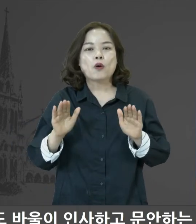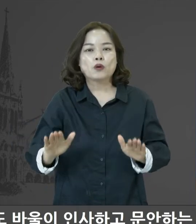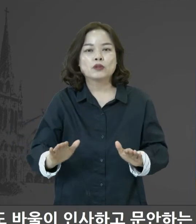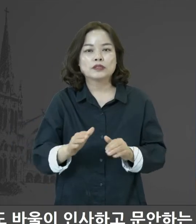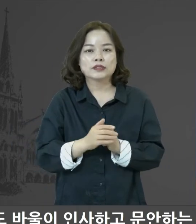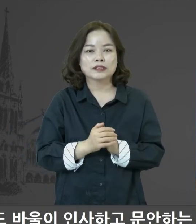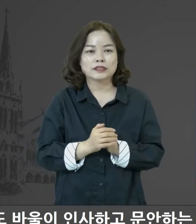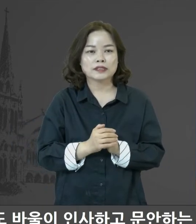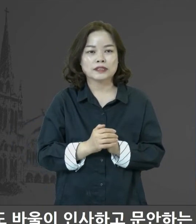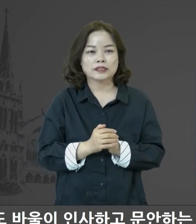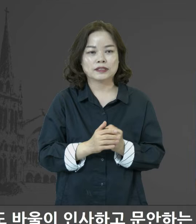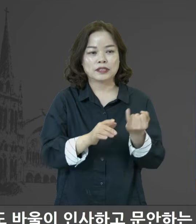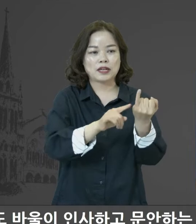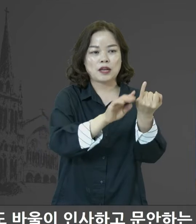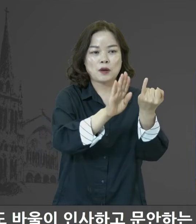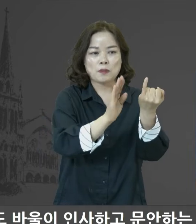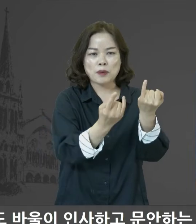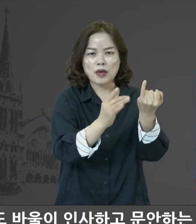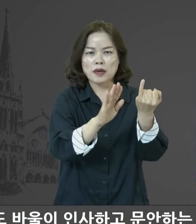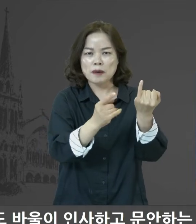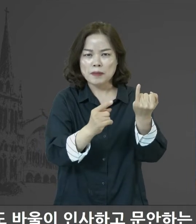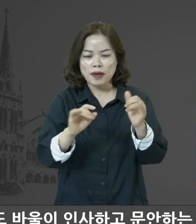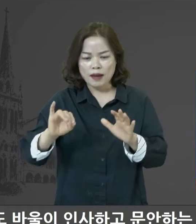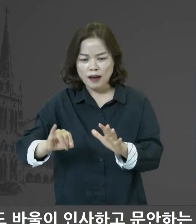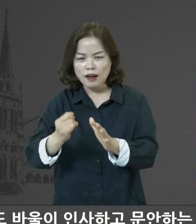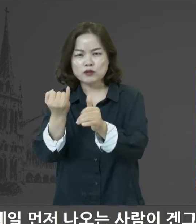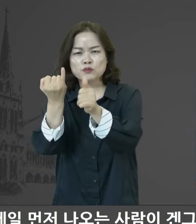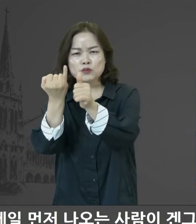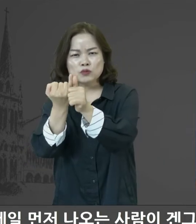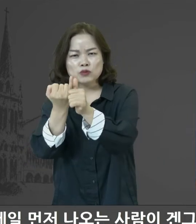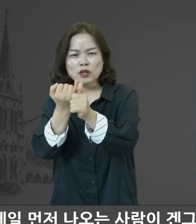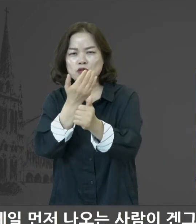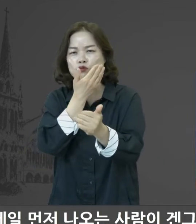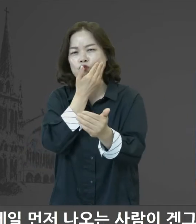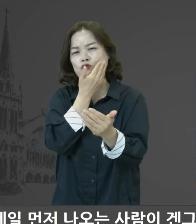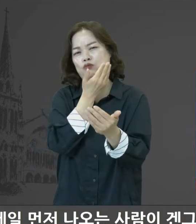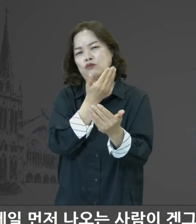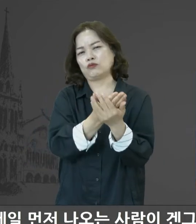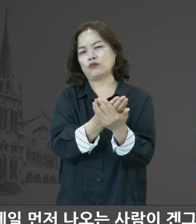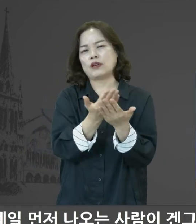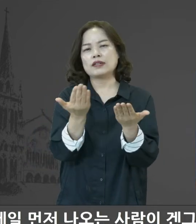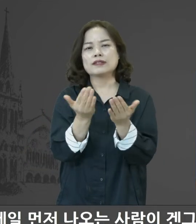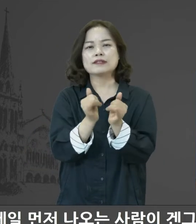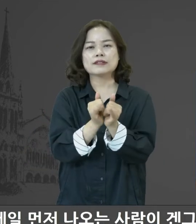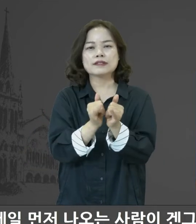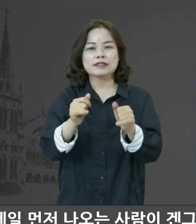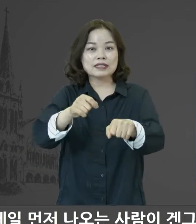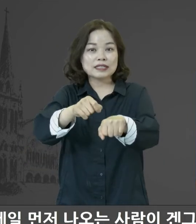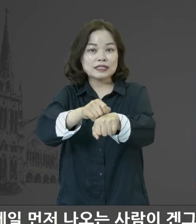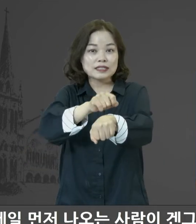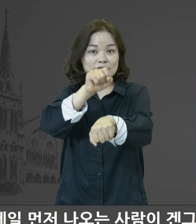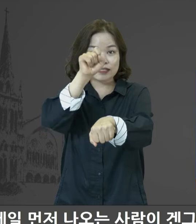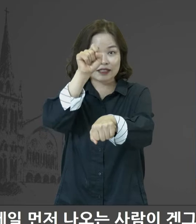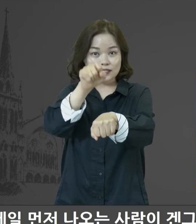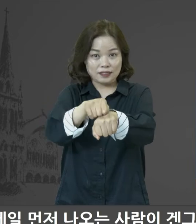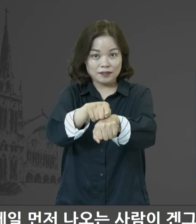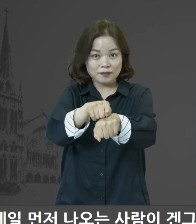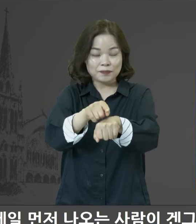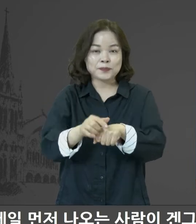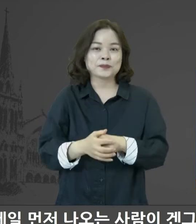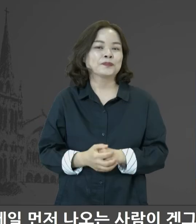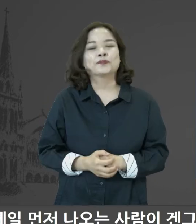베베와 브리스가 그리고 아굴라를 말씀드리려는 것은 중요한 일꾼의 특징이 있기